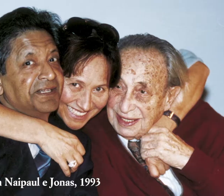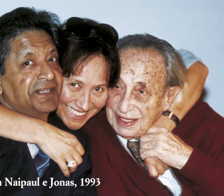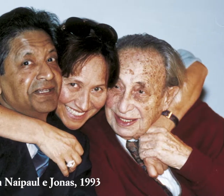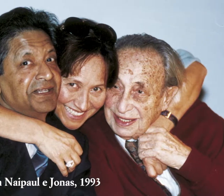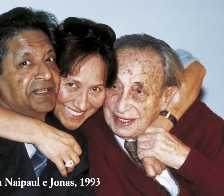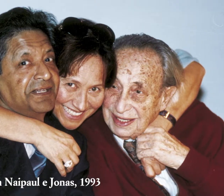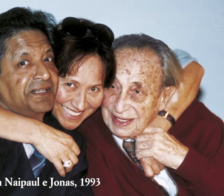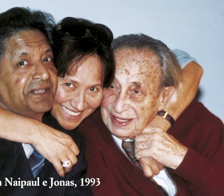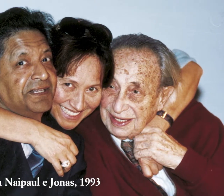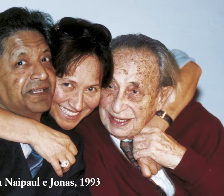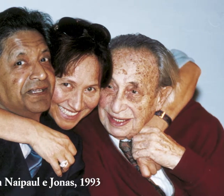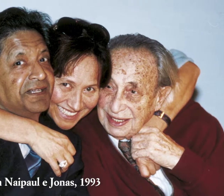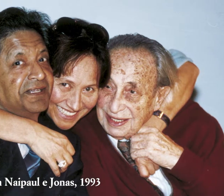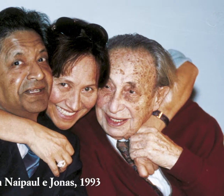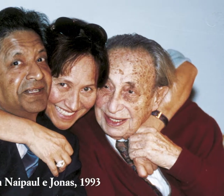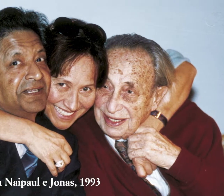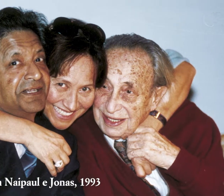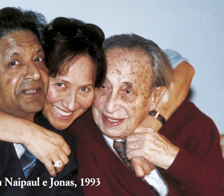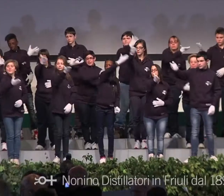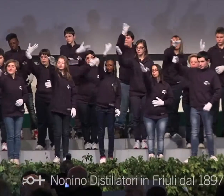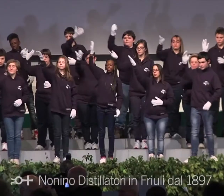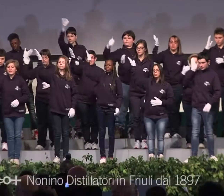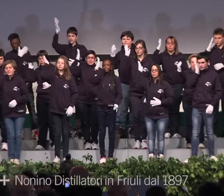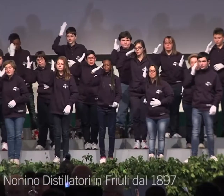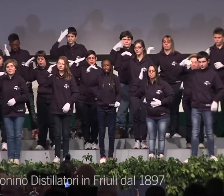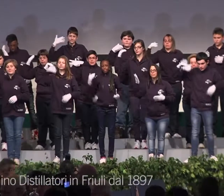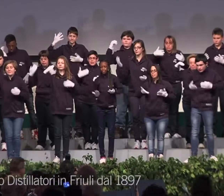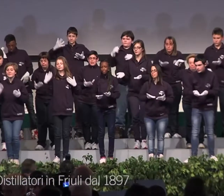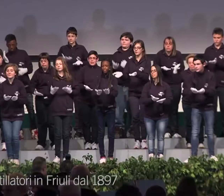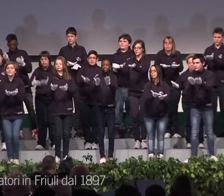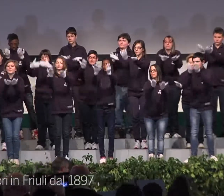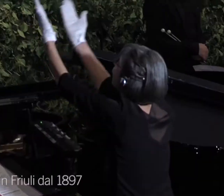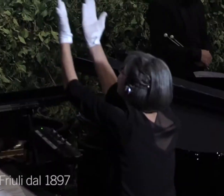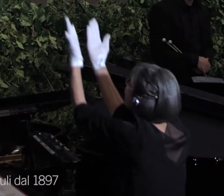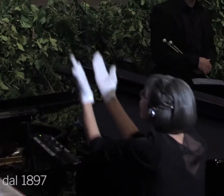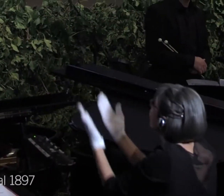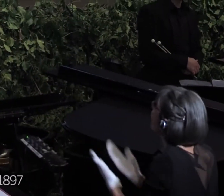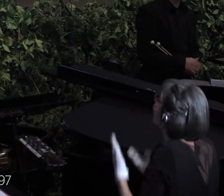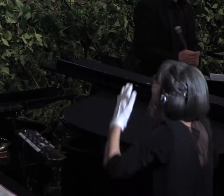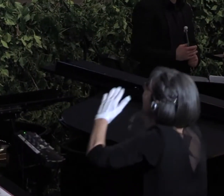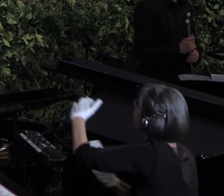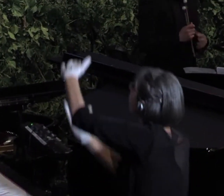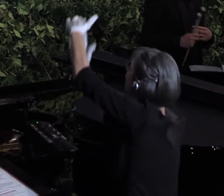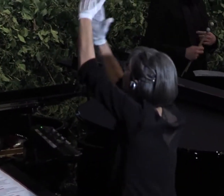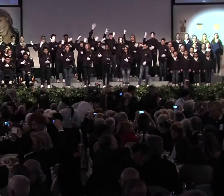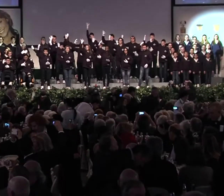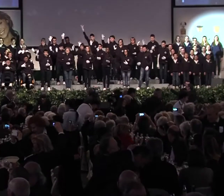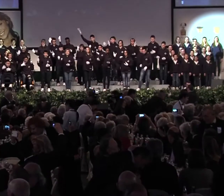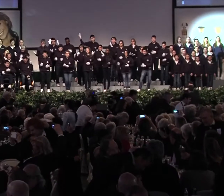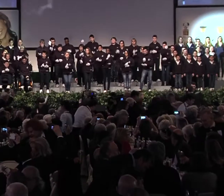la letteratura Servidia Naipaul. Nel giugno 2010 nasce in onore di Claudio Abbado il coro Manos